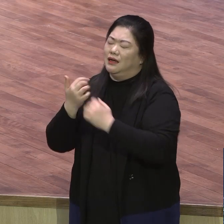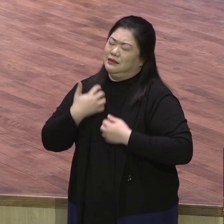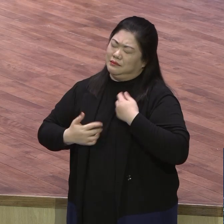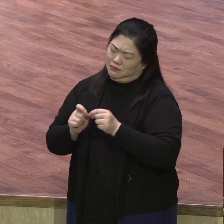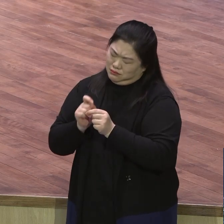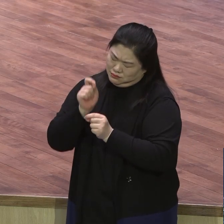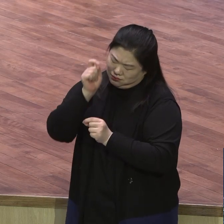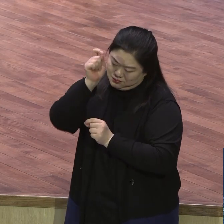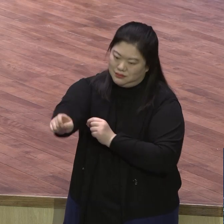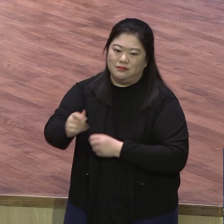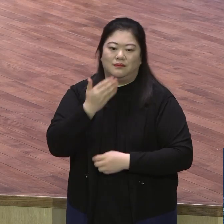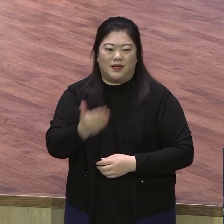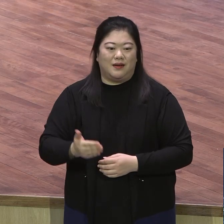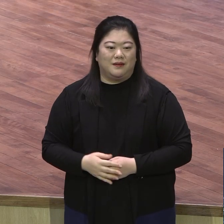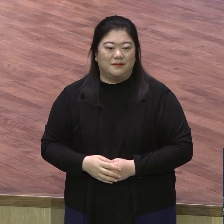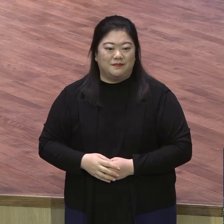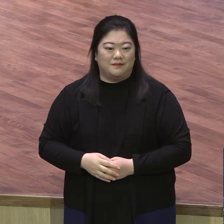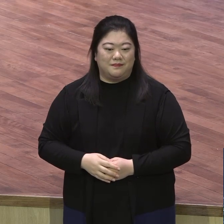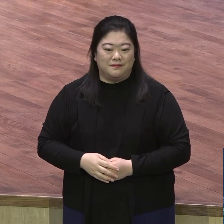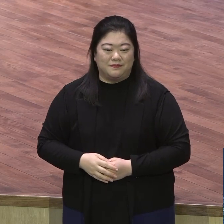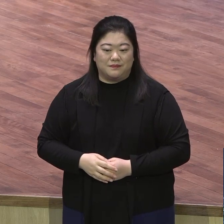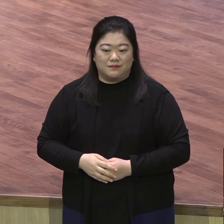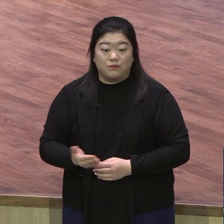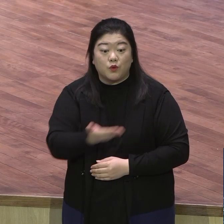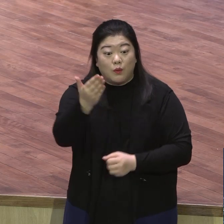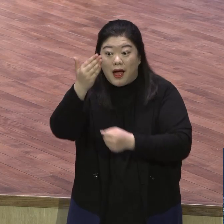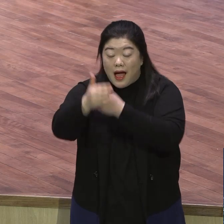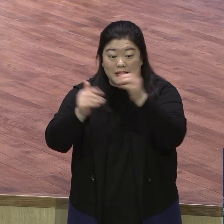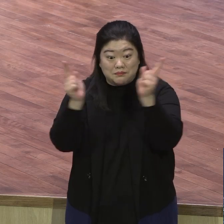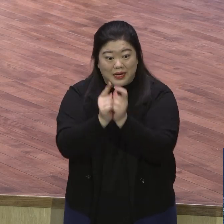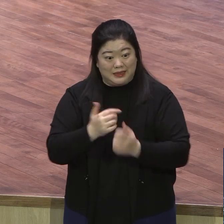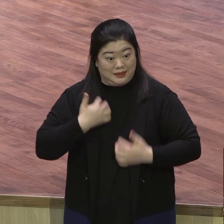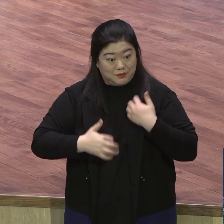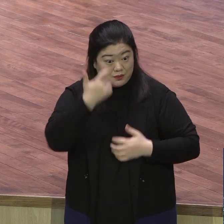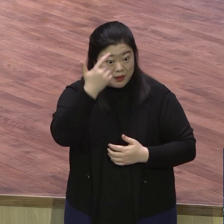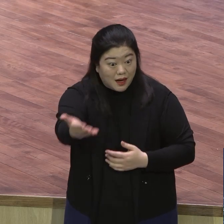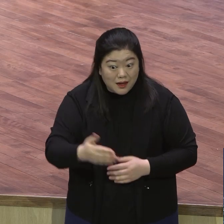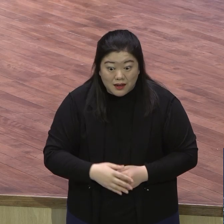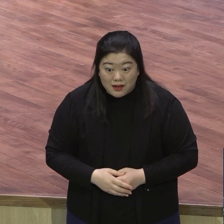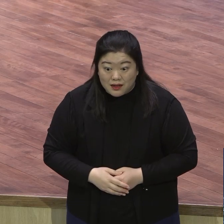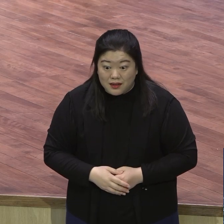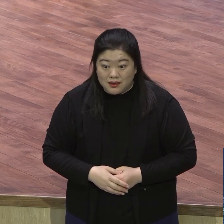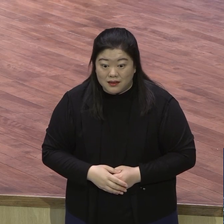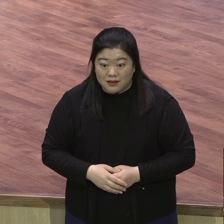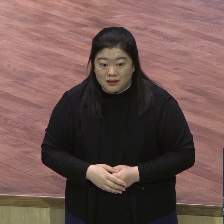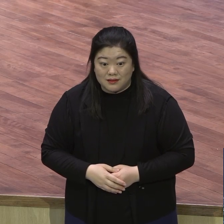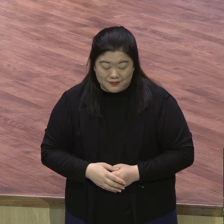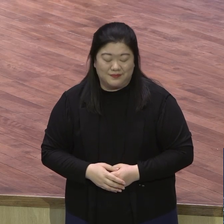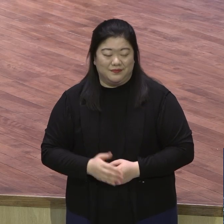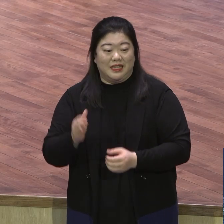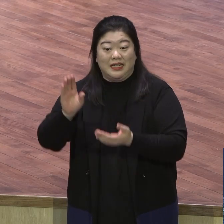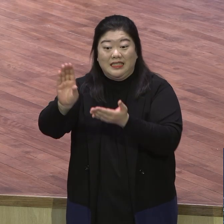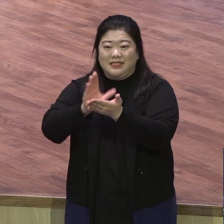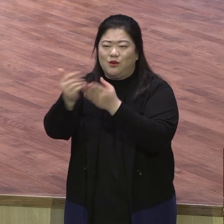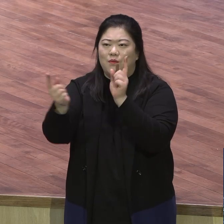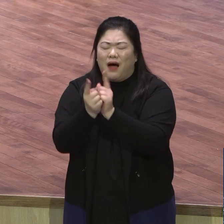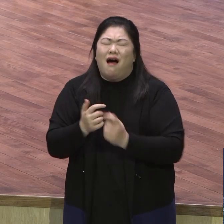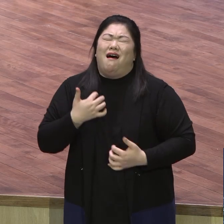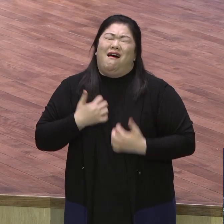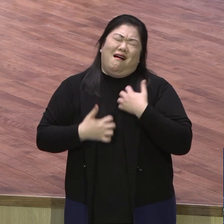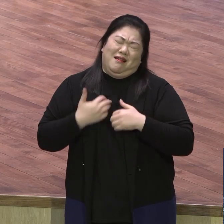여호와로 인하여 기뻐한 적이 있어요? 있습니까? 그리스도 인하여